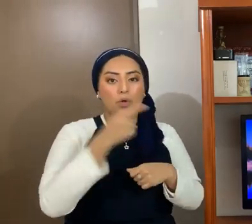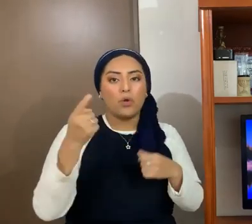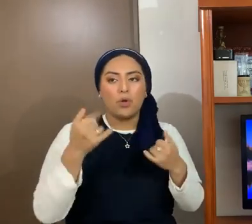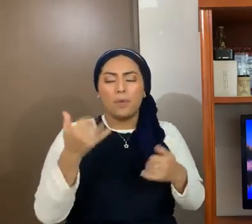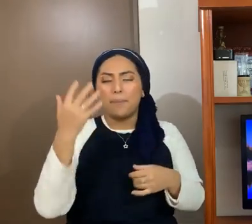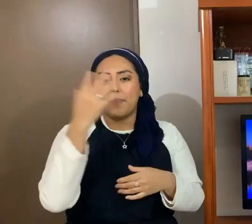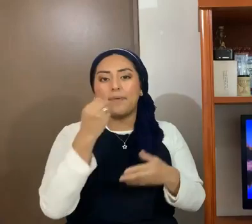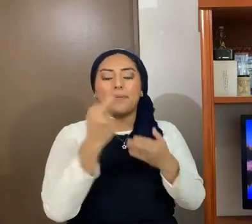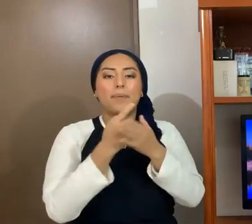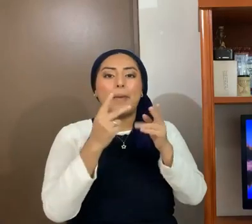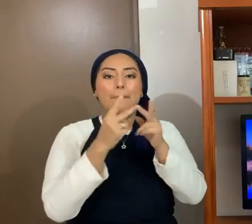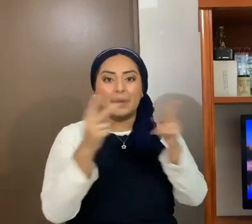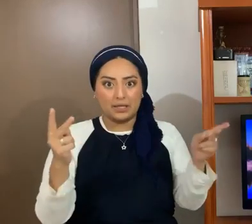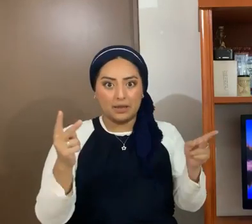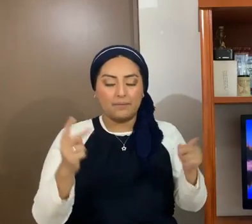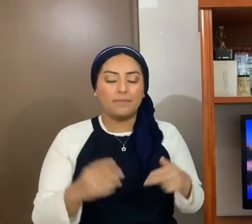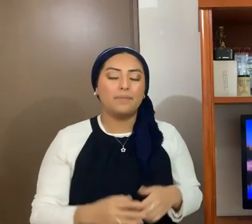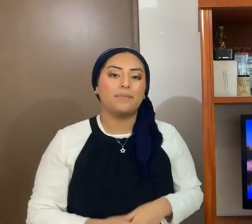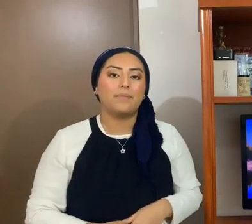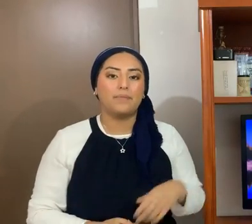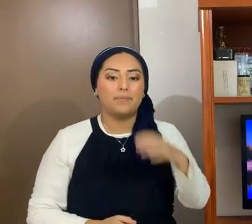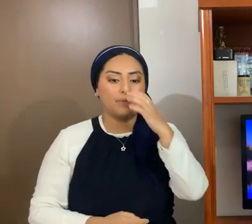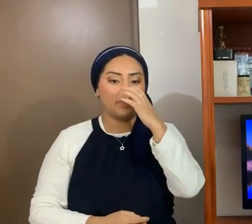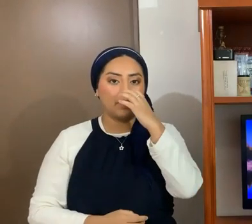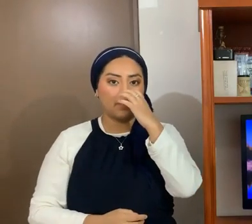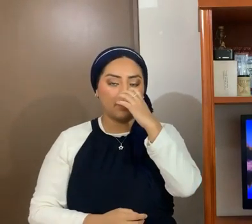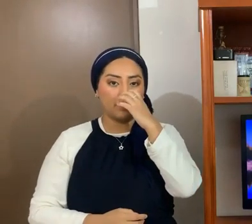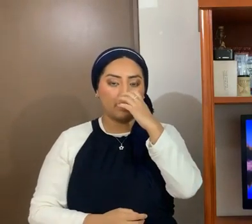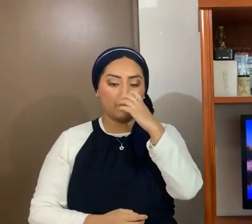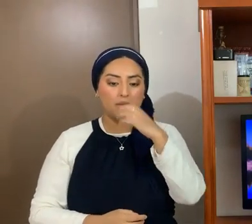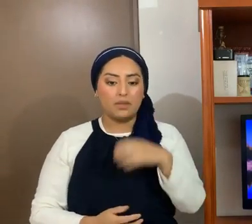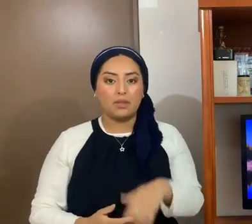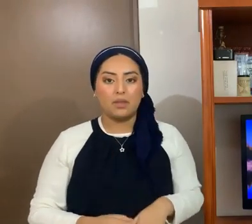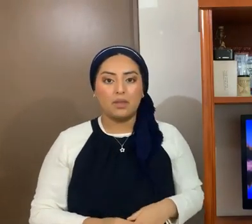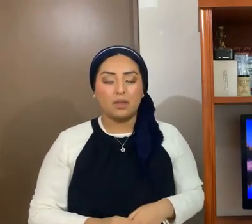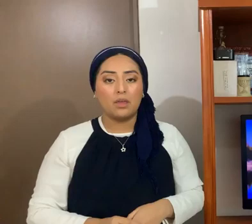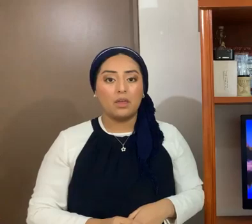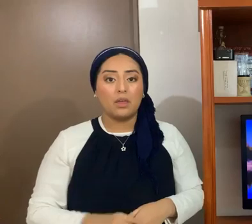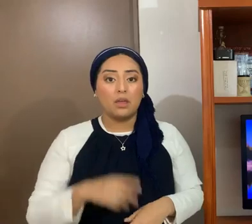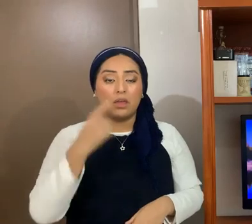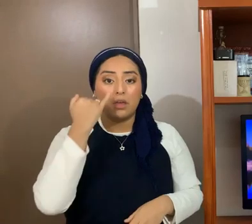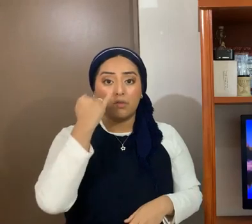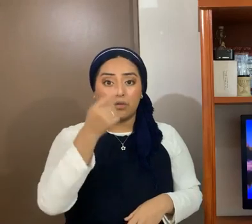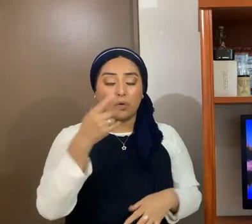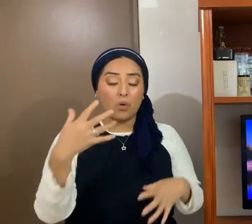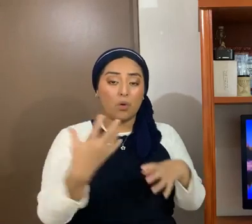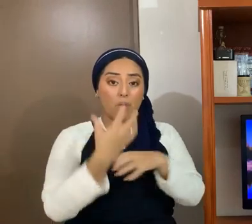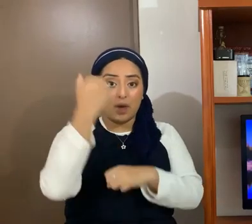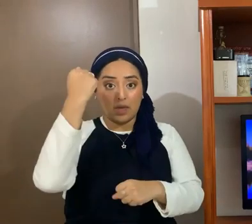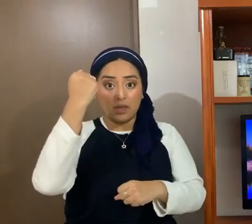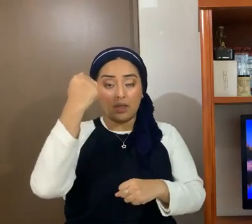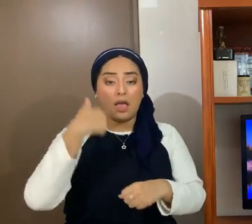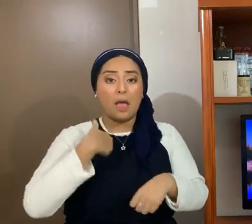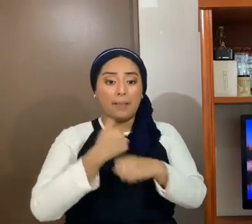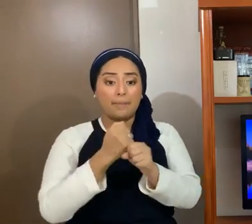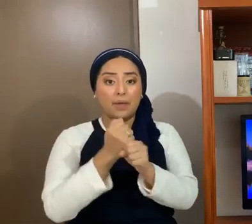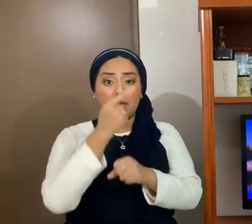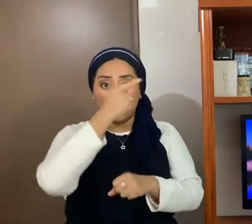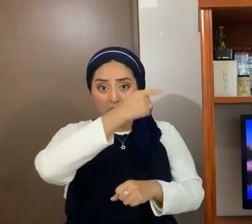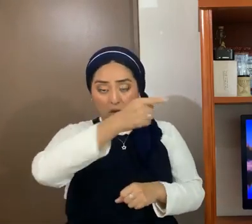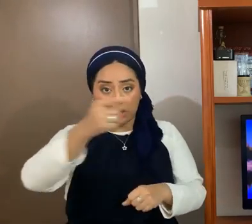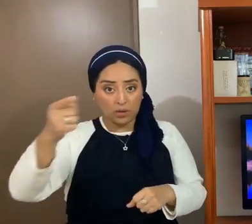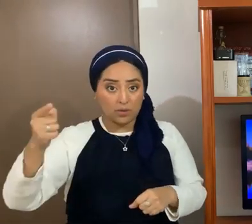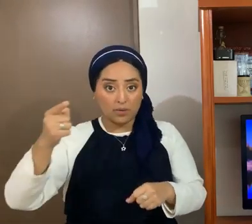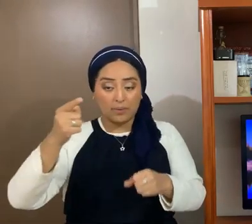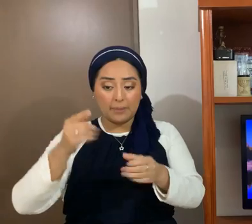preciosa parashá, esta preciosa haftará. Apocalipsis 3, verso 12. Al que venciere, yo lo haré columna en el templo de mi Elohim,